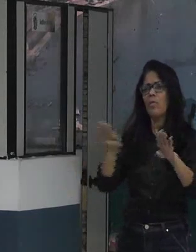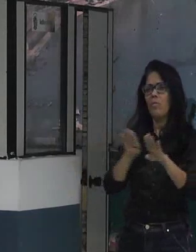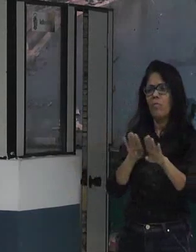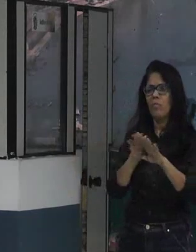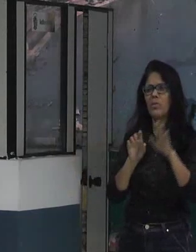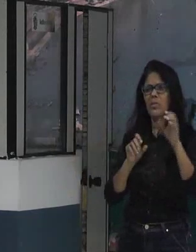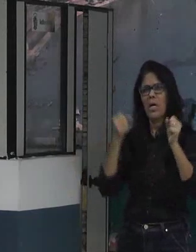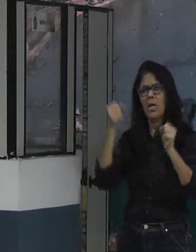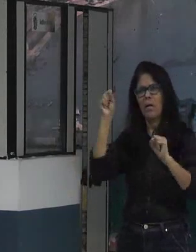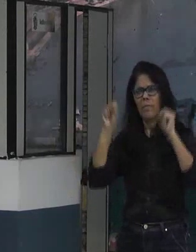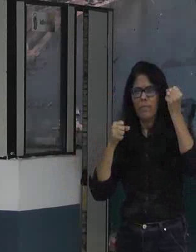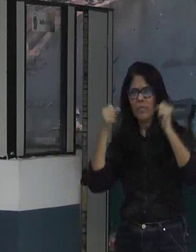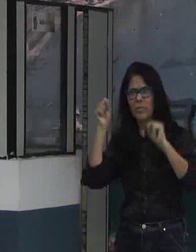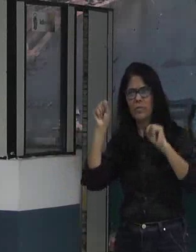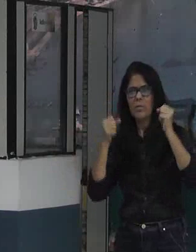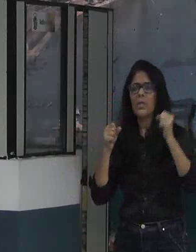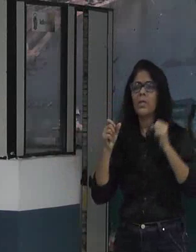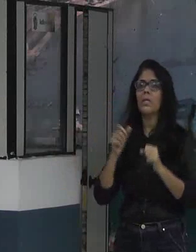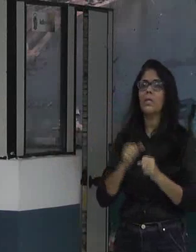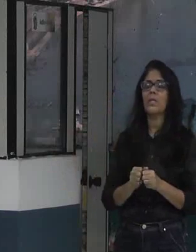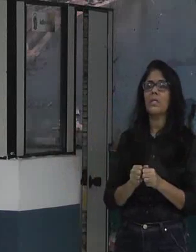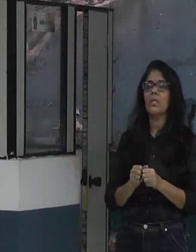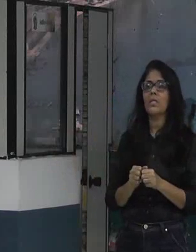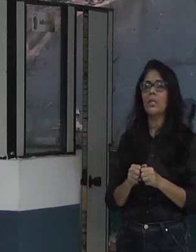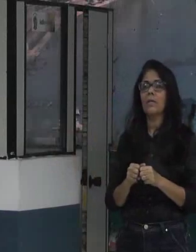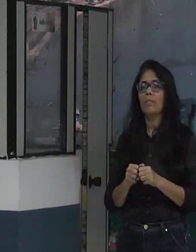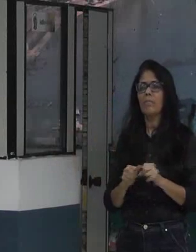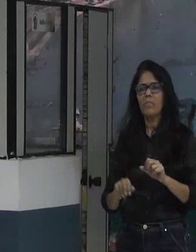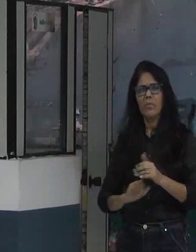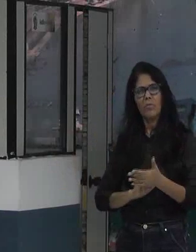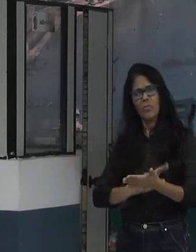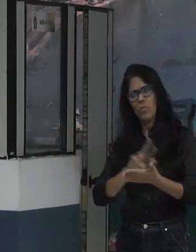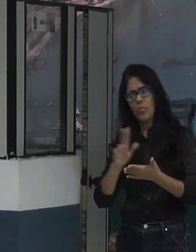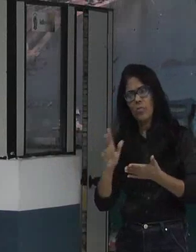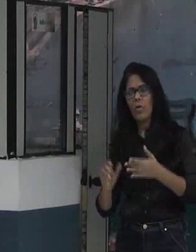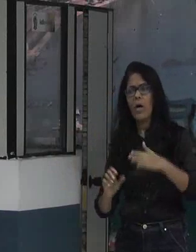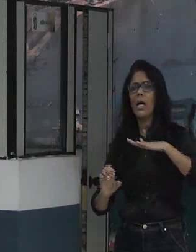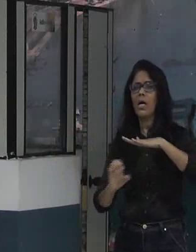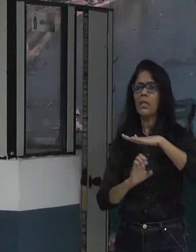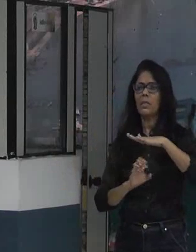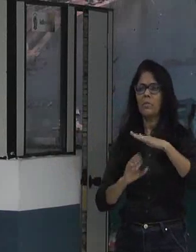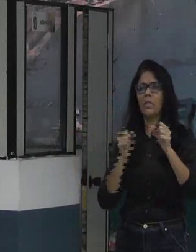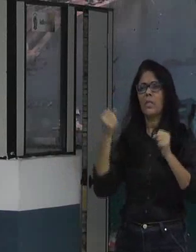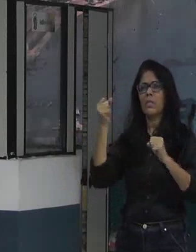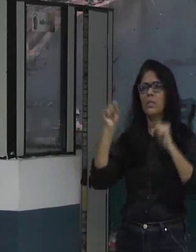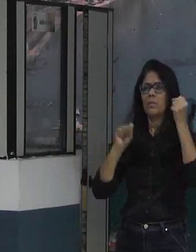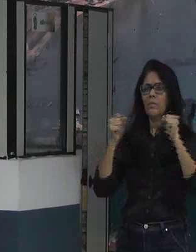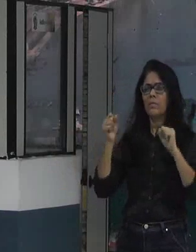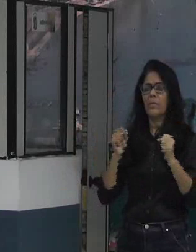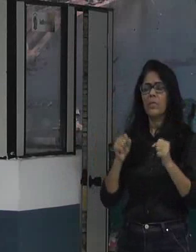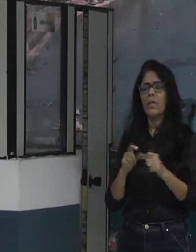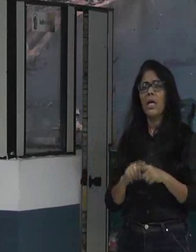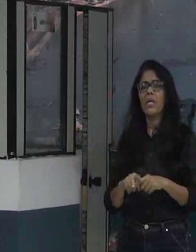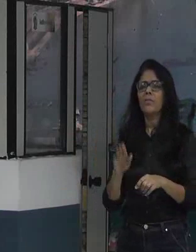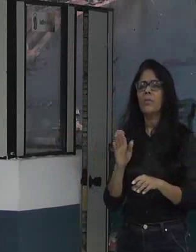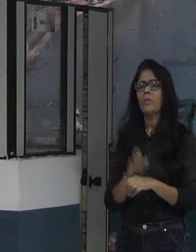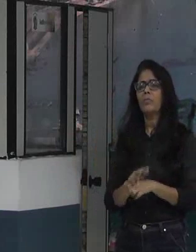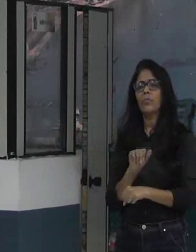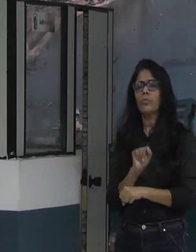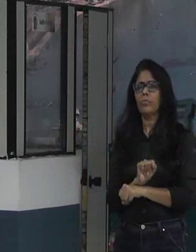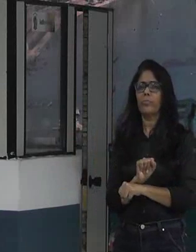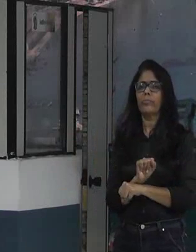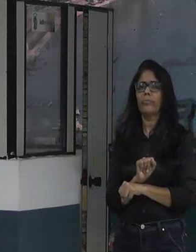informática. Assistimos tudo isso de camarote. Assistimos tudo isso numa boa. Assistimos como se